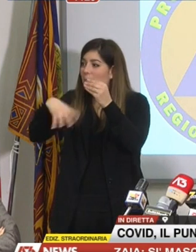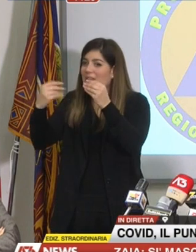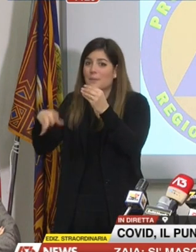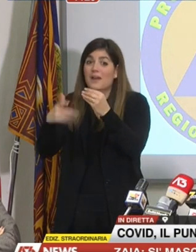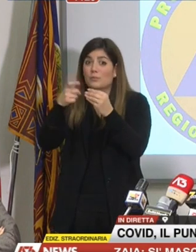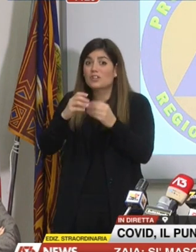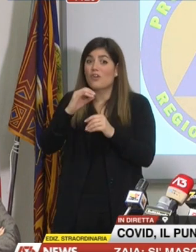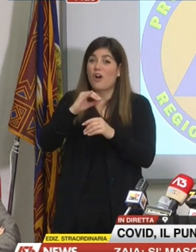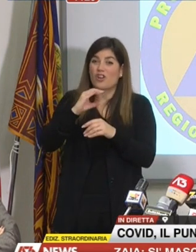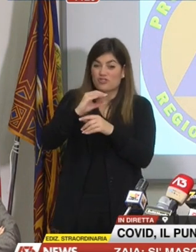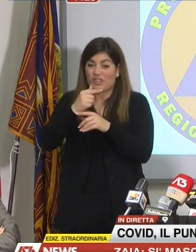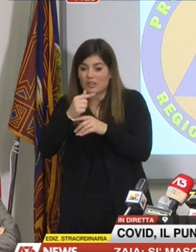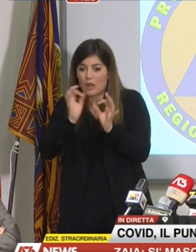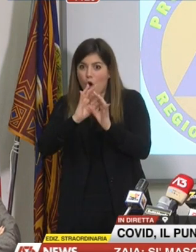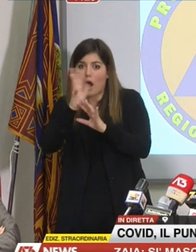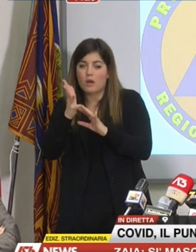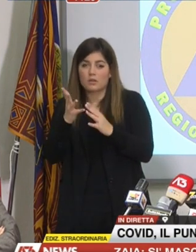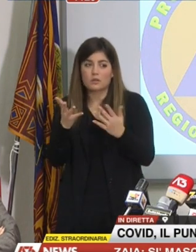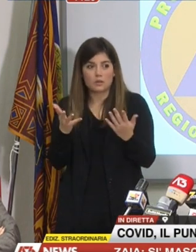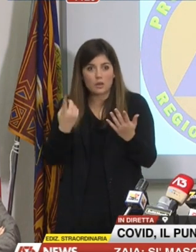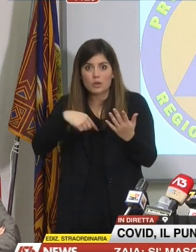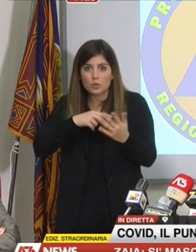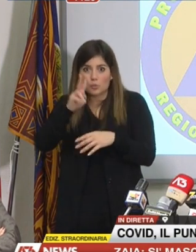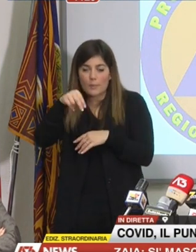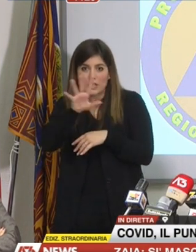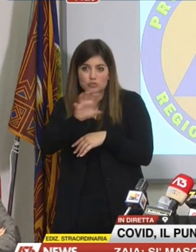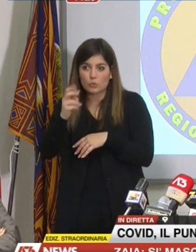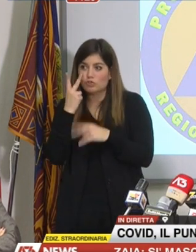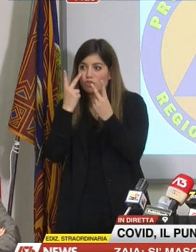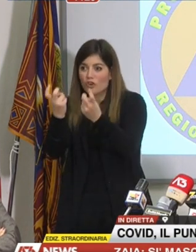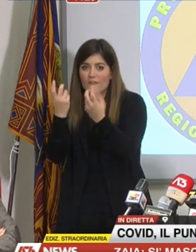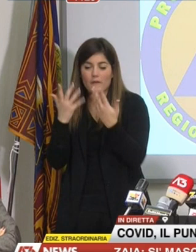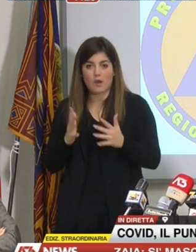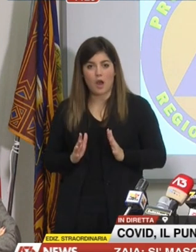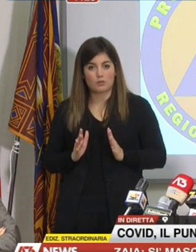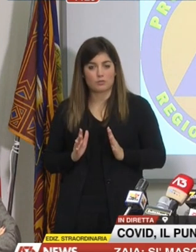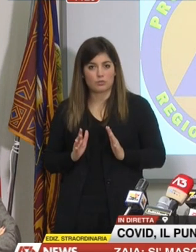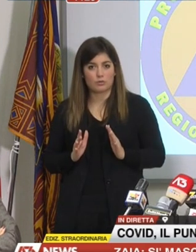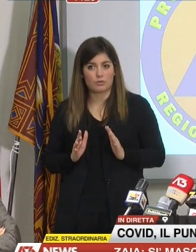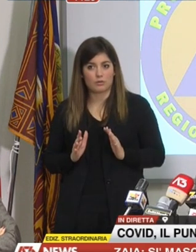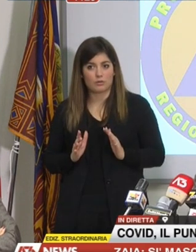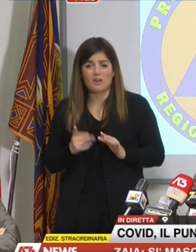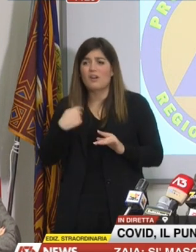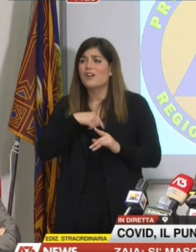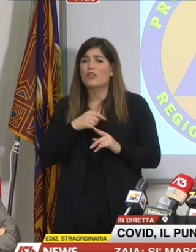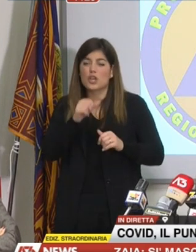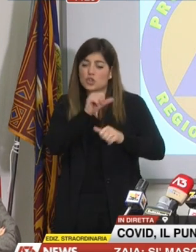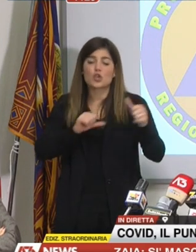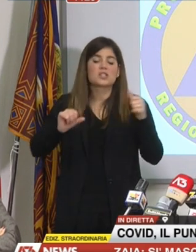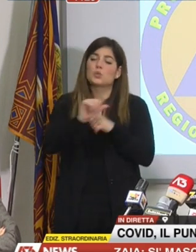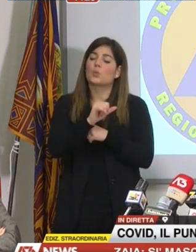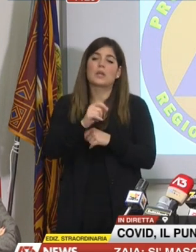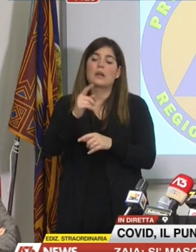ne abbiamo portati a casa 2.500. Perché noi non è che possiamo sostituire tutti i tamponi